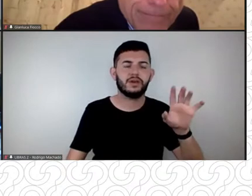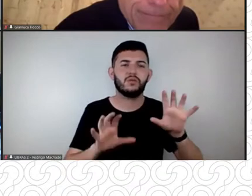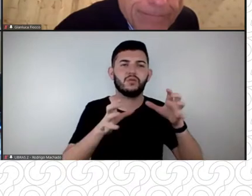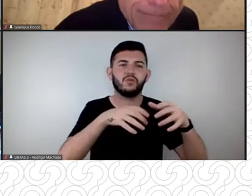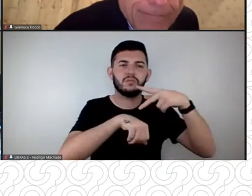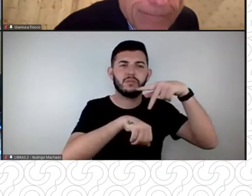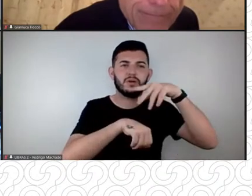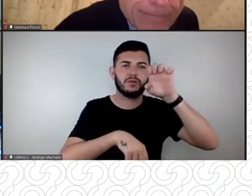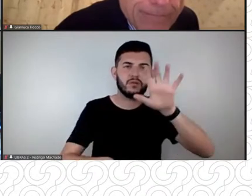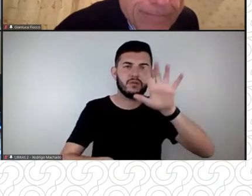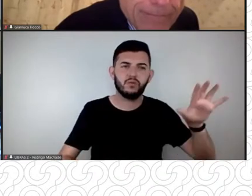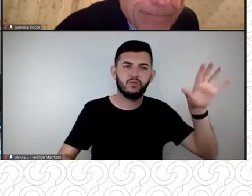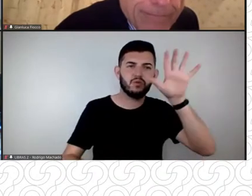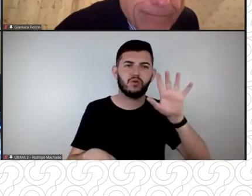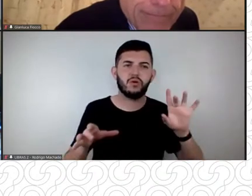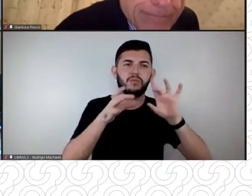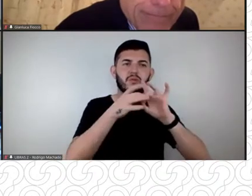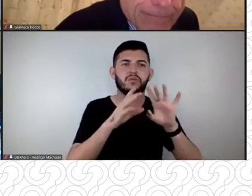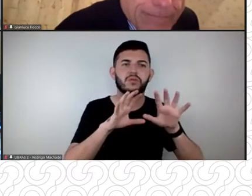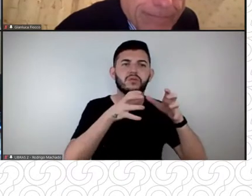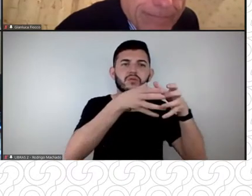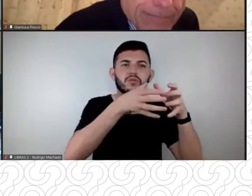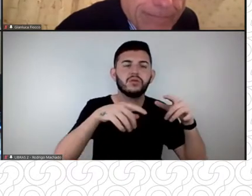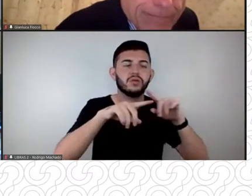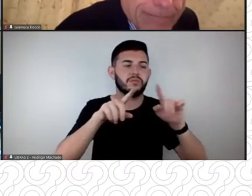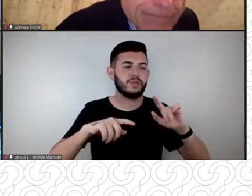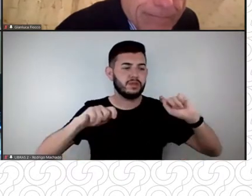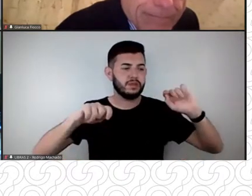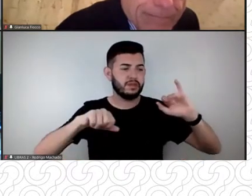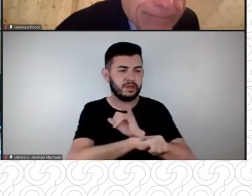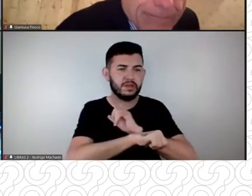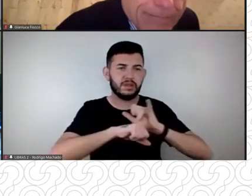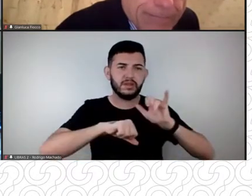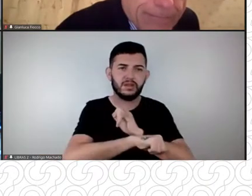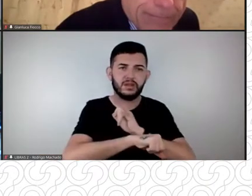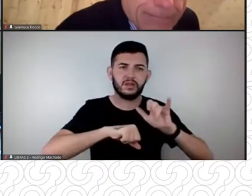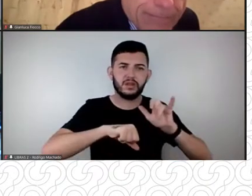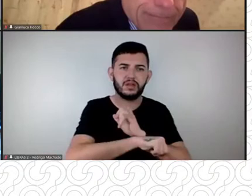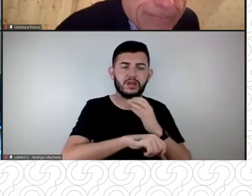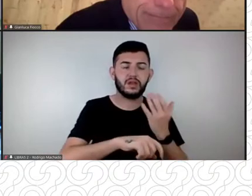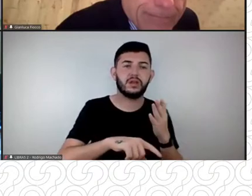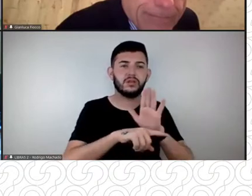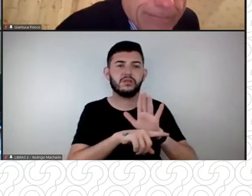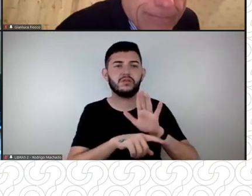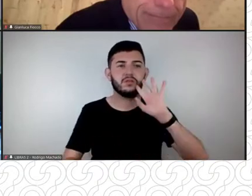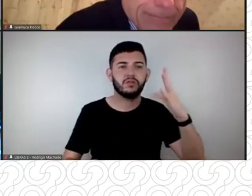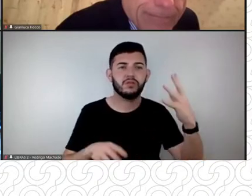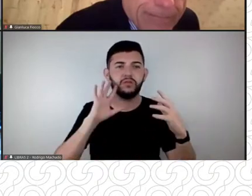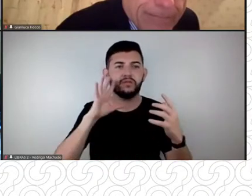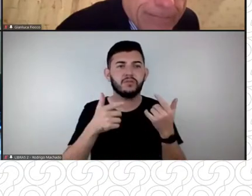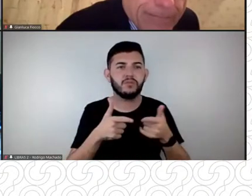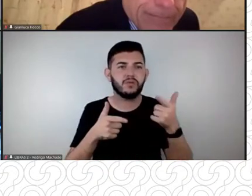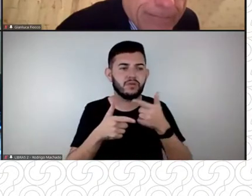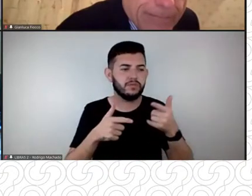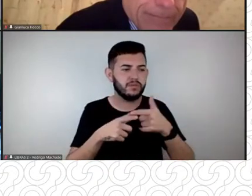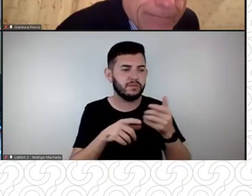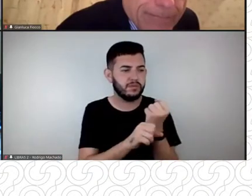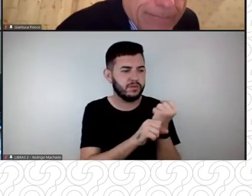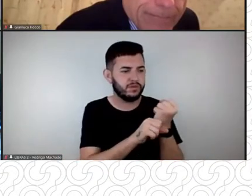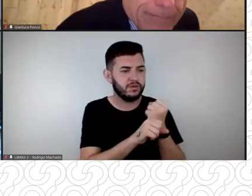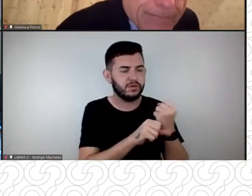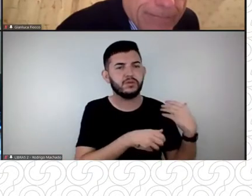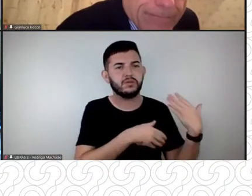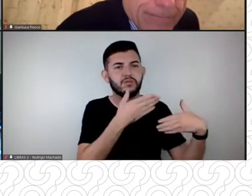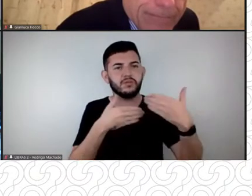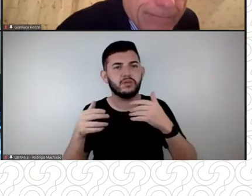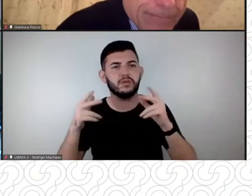de achar boas saídas ao longo desses anos todos, como afirmou há pouco o